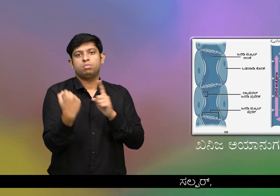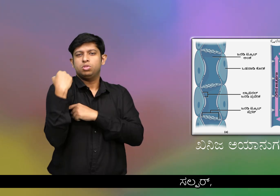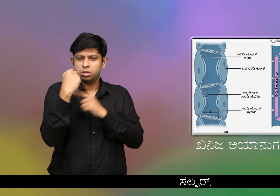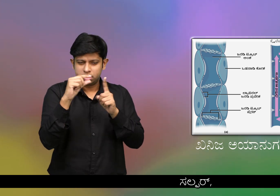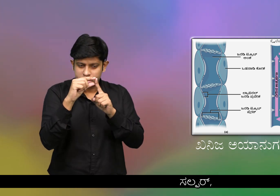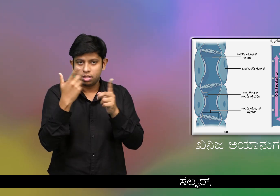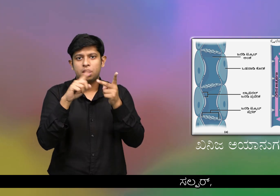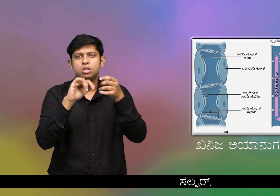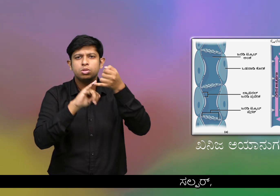ಸಲ್ಫರ್,